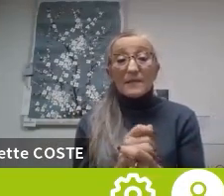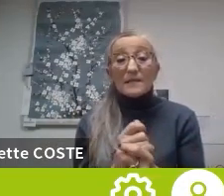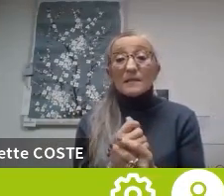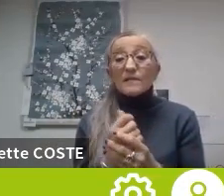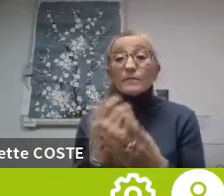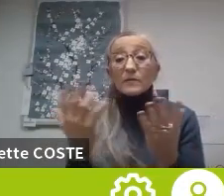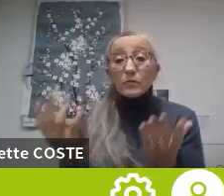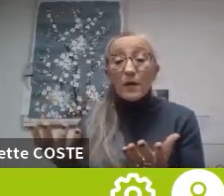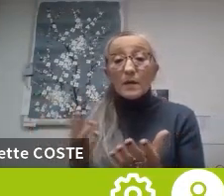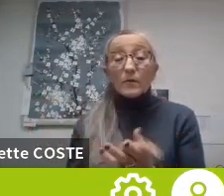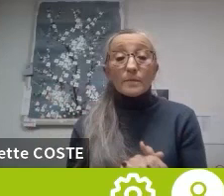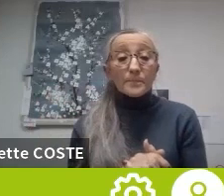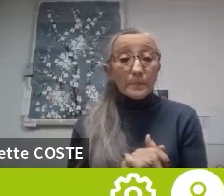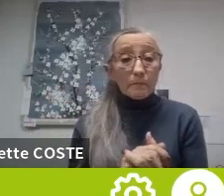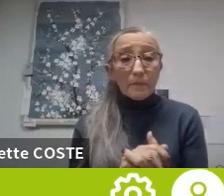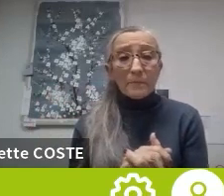parce que c'est très addictif, parce que